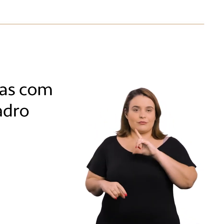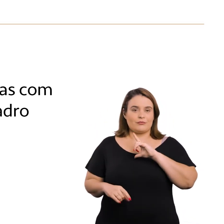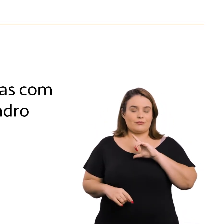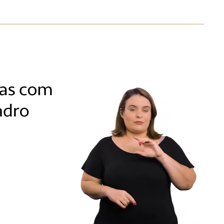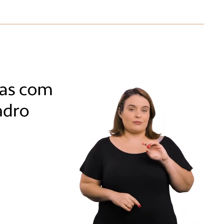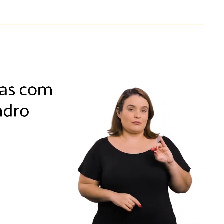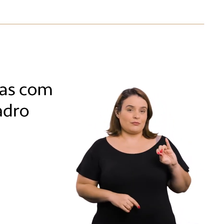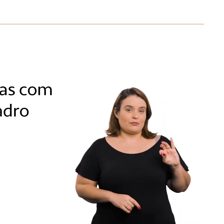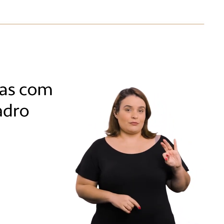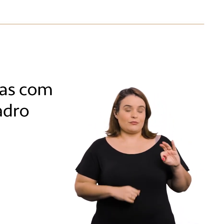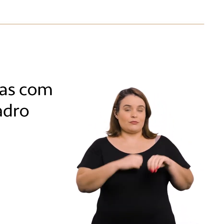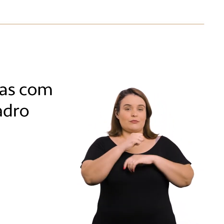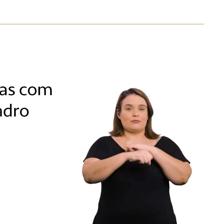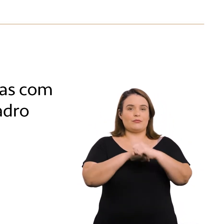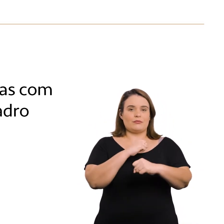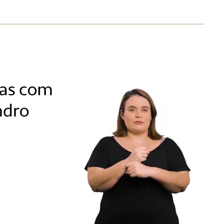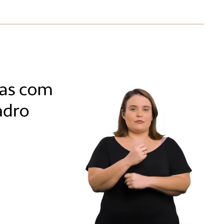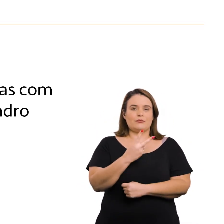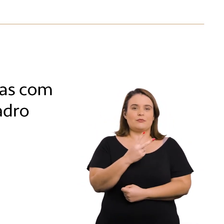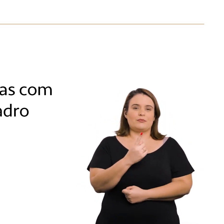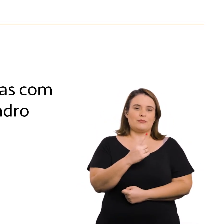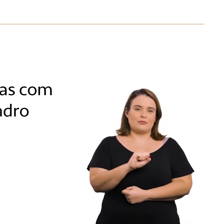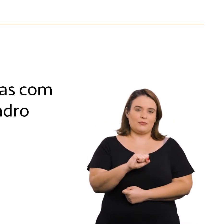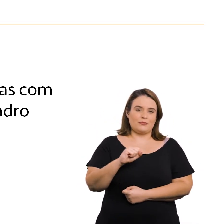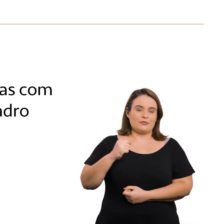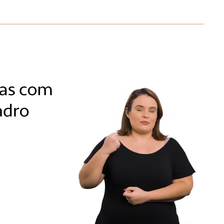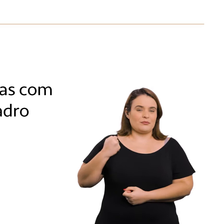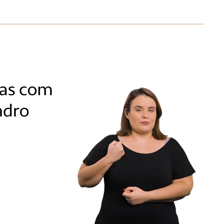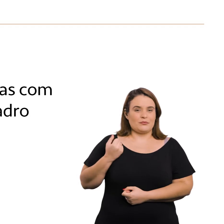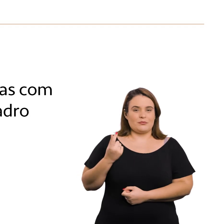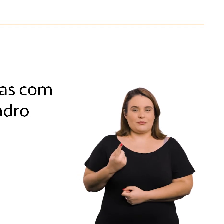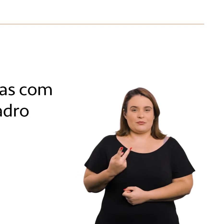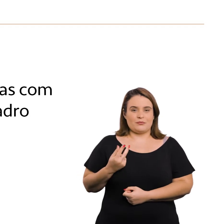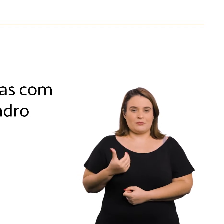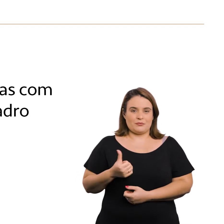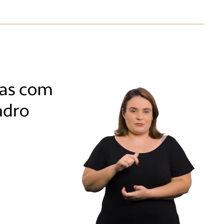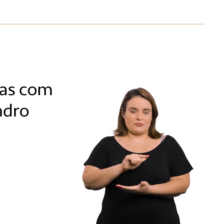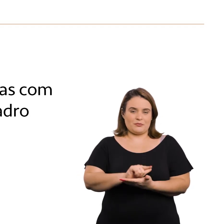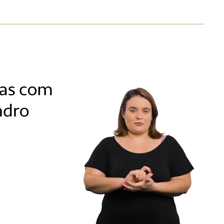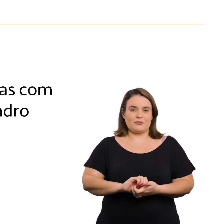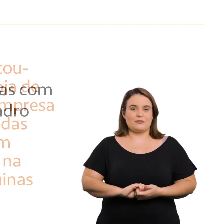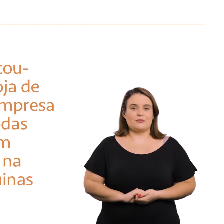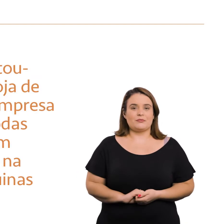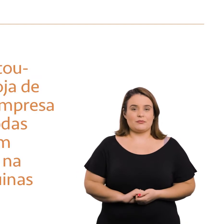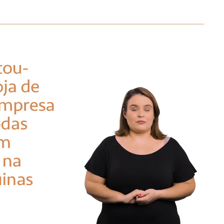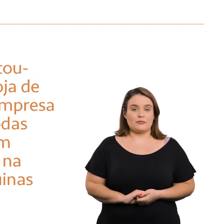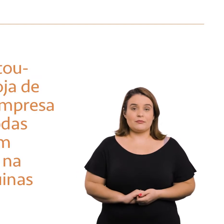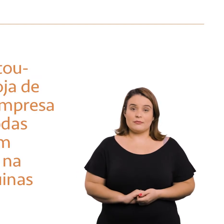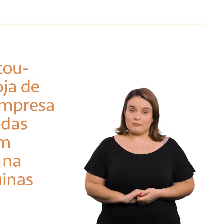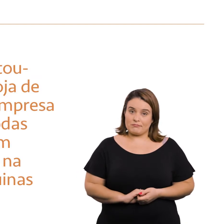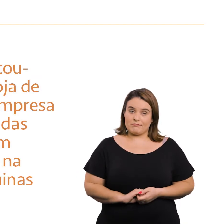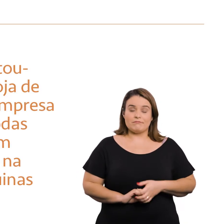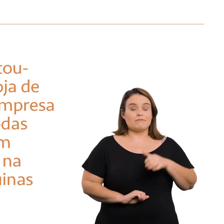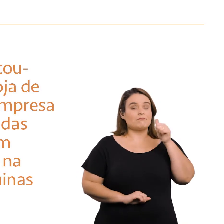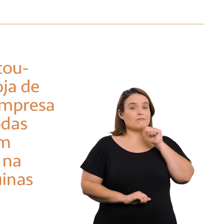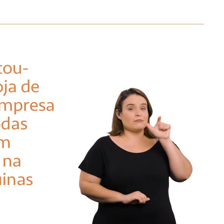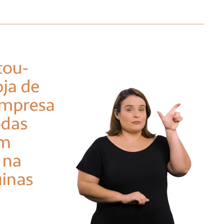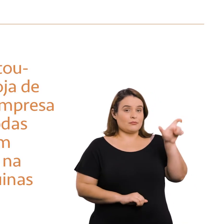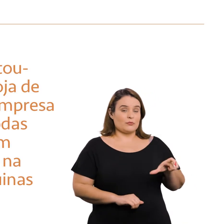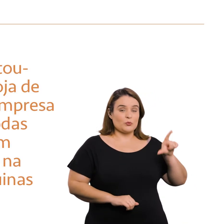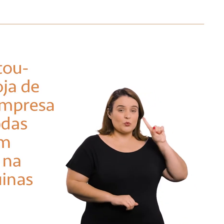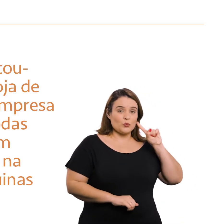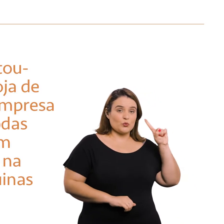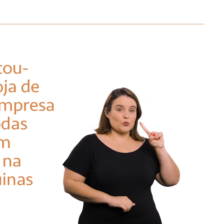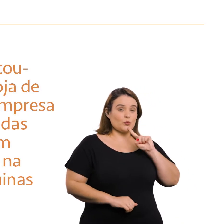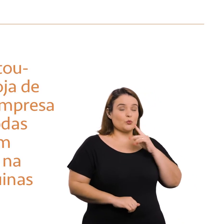deficiência. OIT 2018, página 26. Abre aspas. Zhang Li é surda